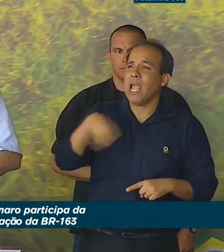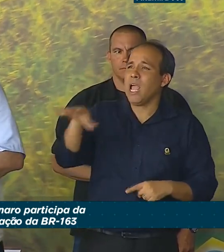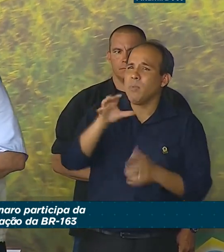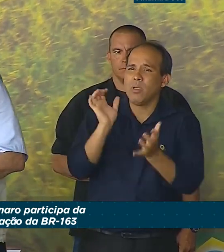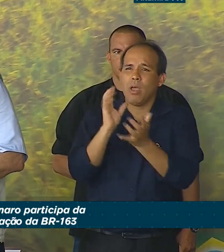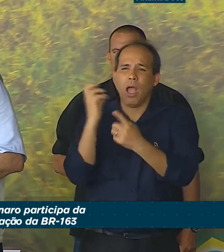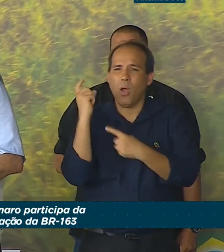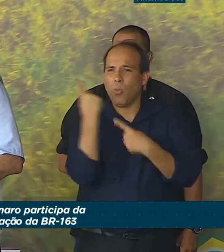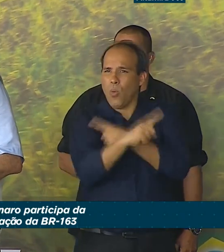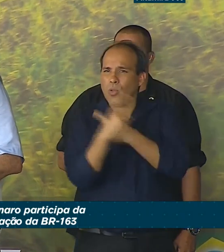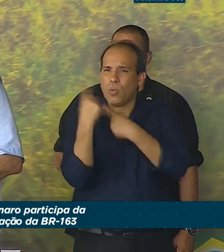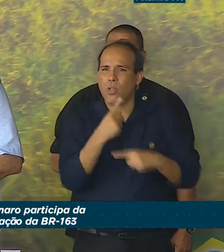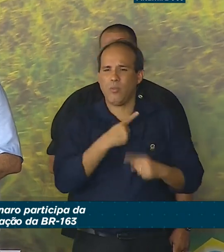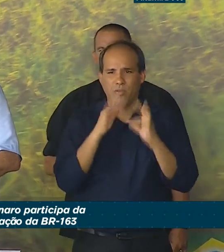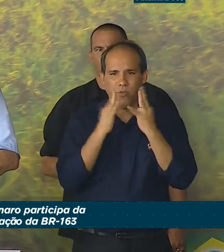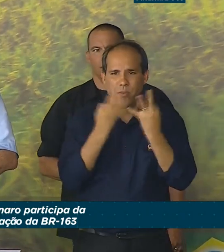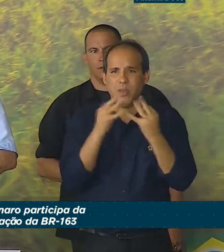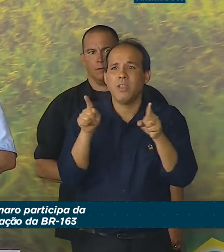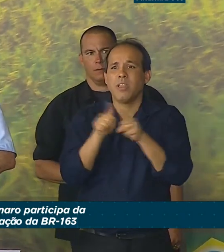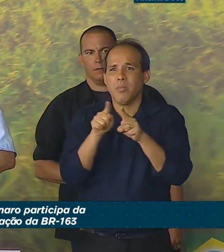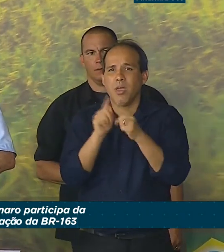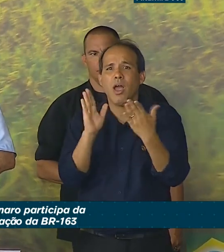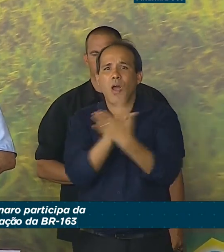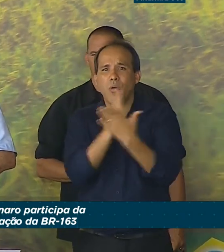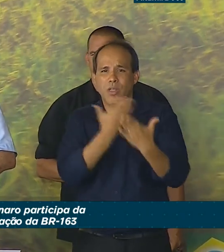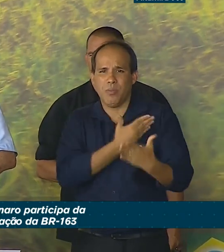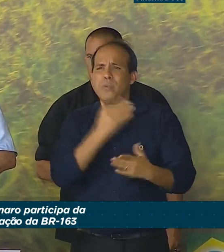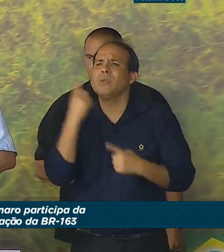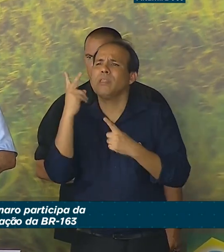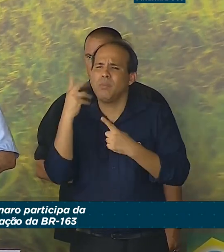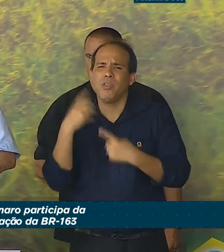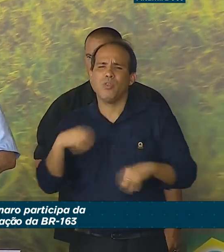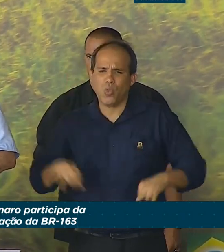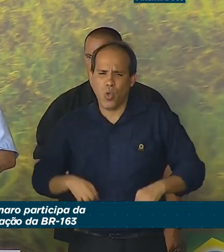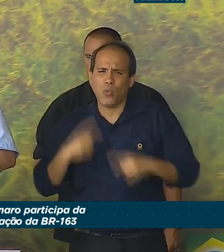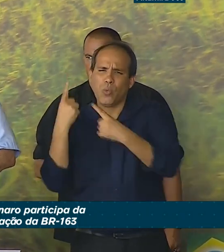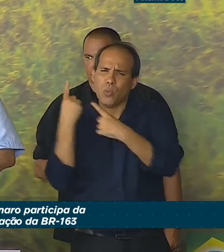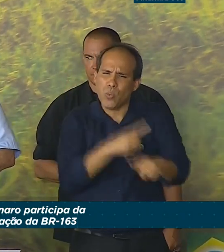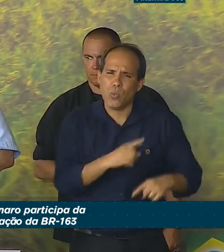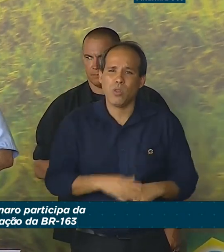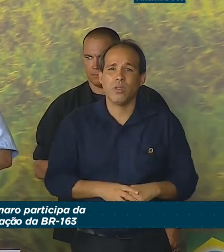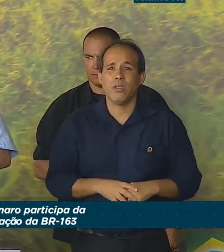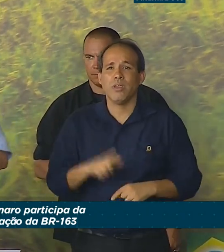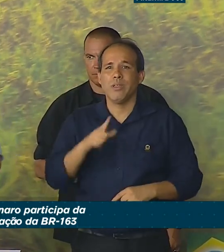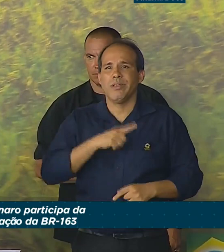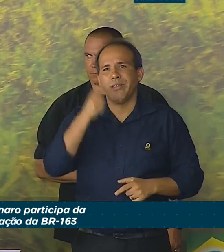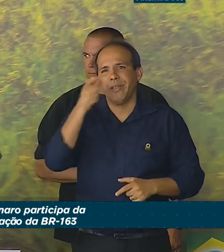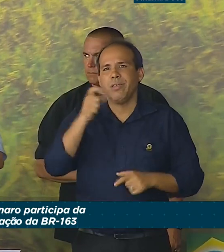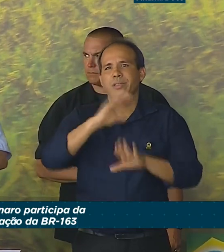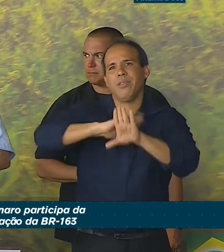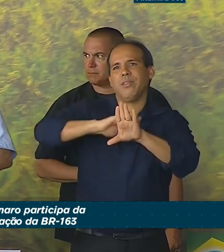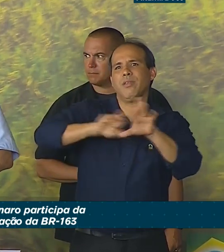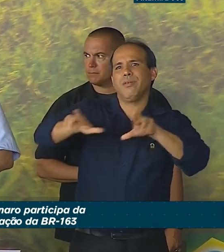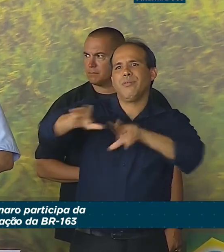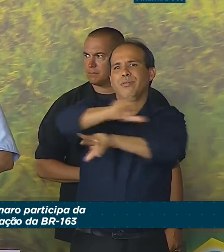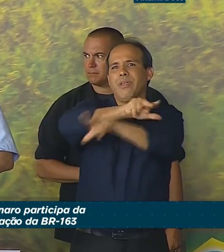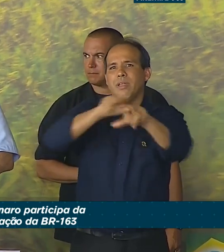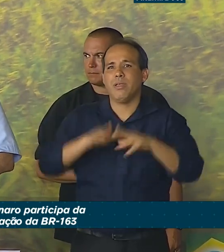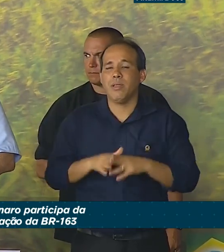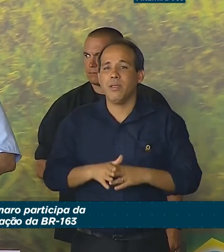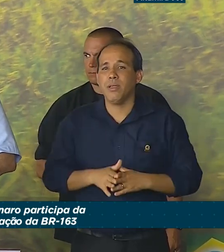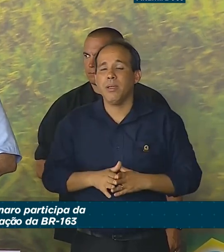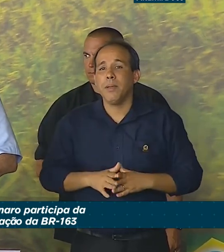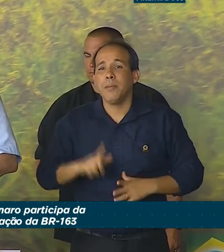Os amigos seguem o mesmo destino. Os interesses são os mais variados possíveis.